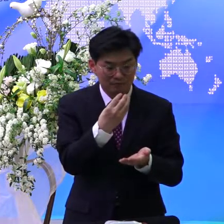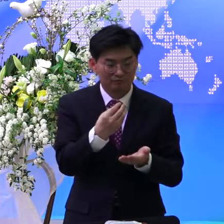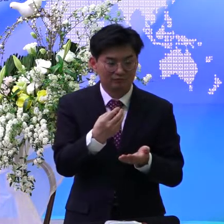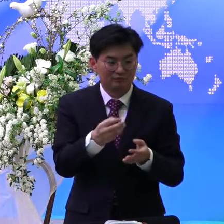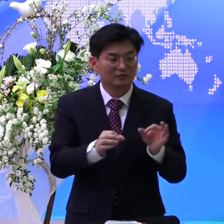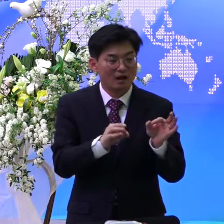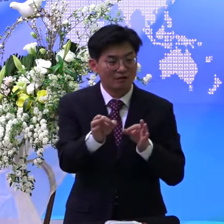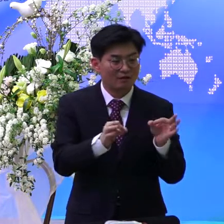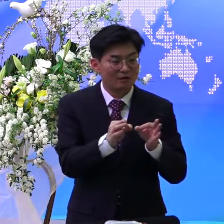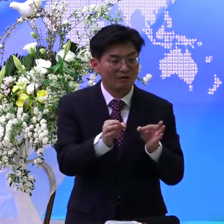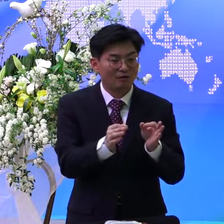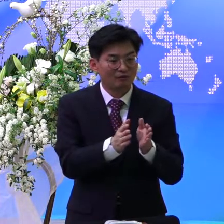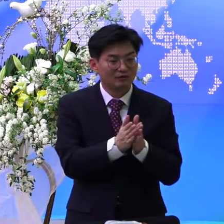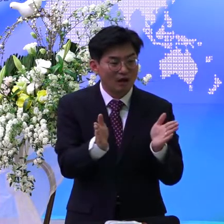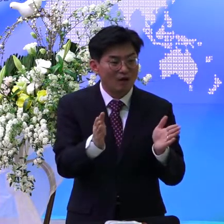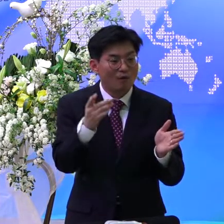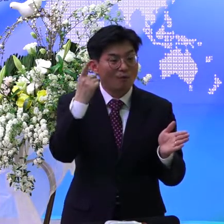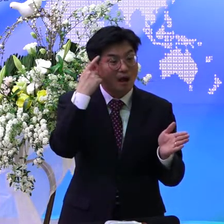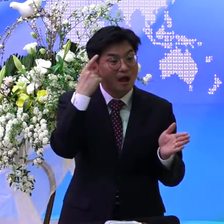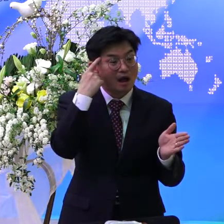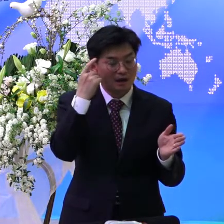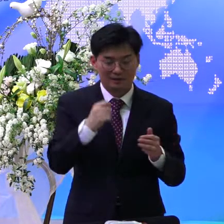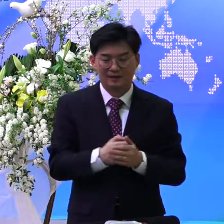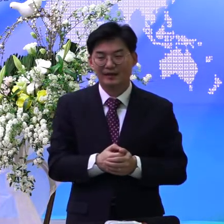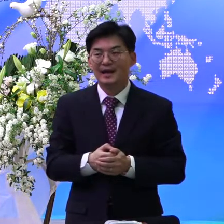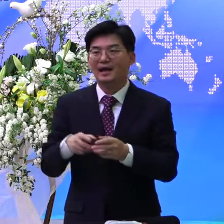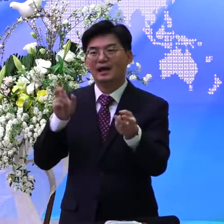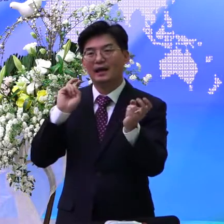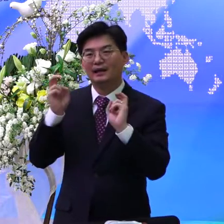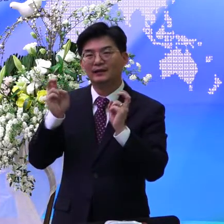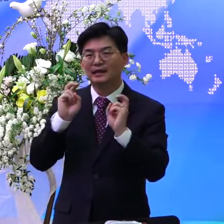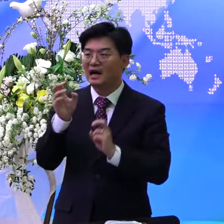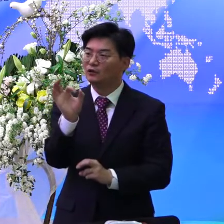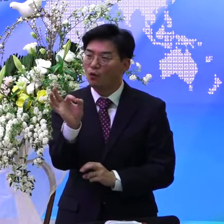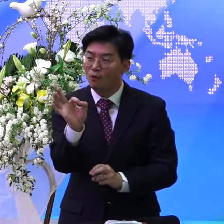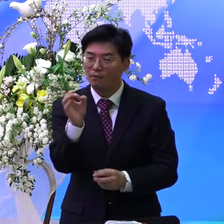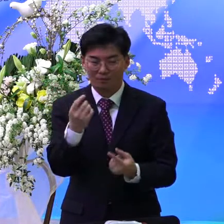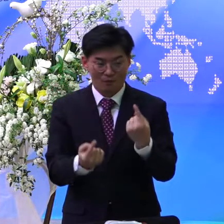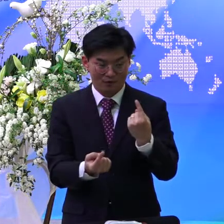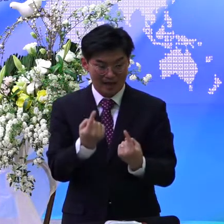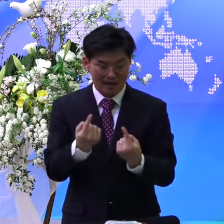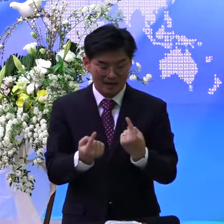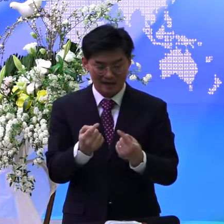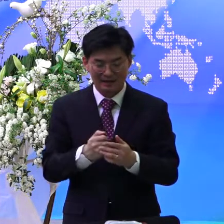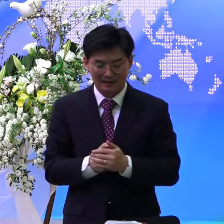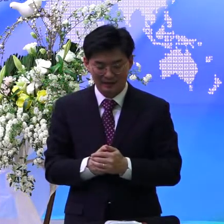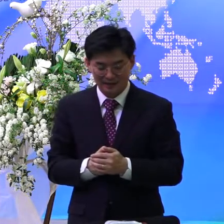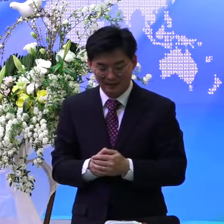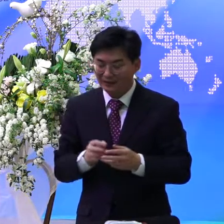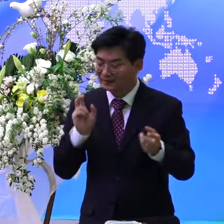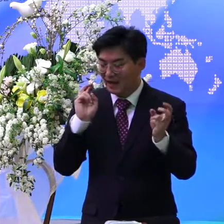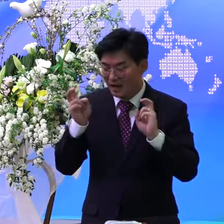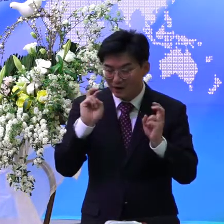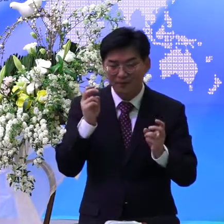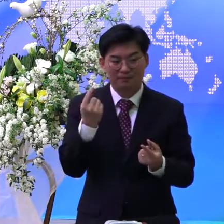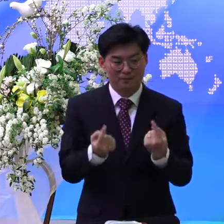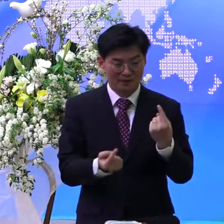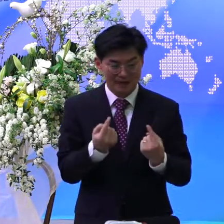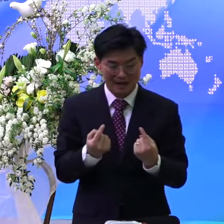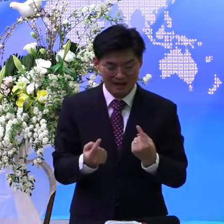있다는 것을 알려주고 싶었다라고 이야기했습니다. 사업하는 것, 우리가 살아가는 것, 또